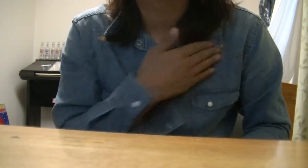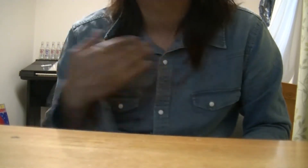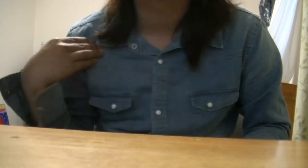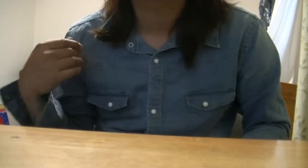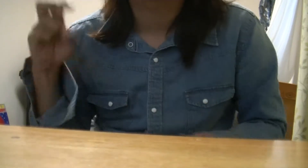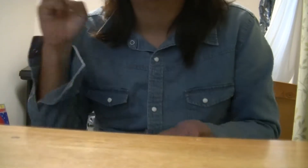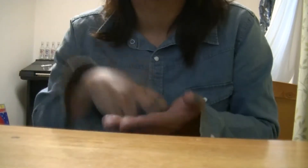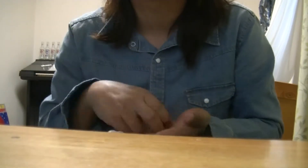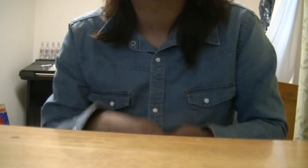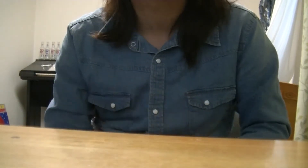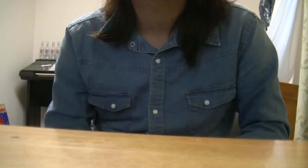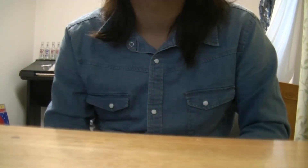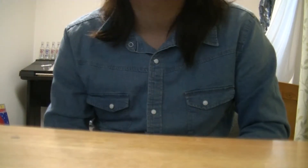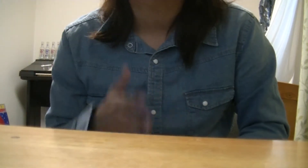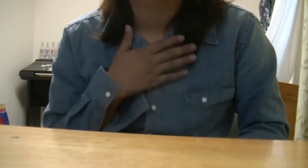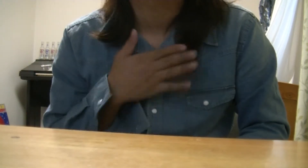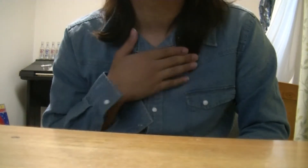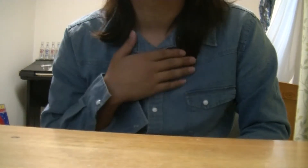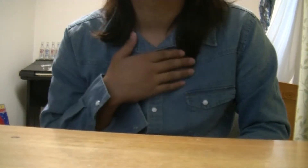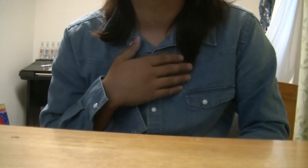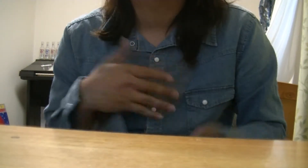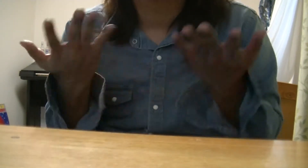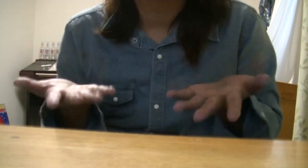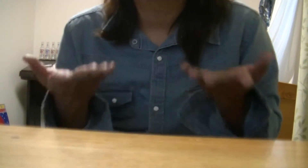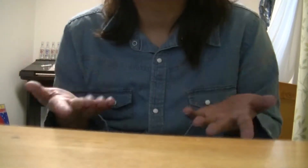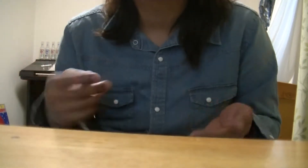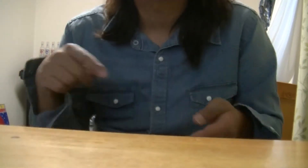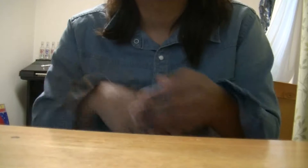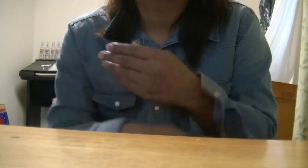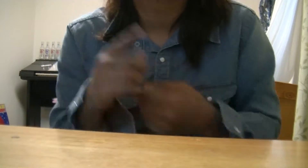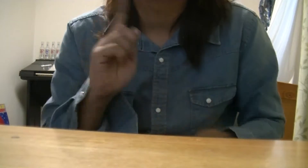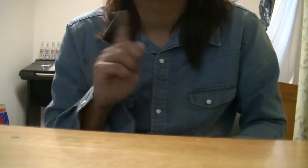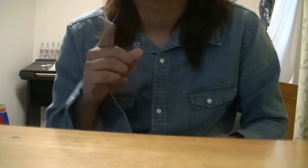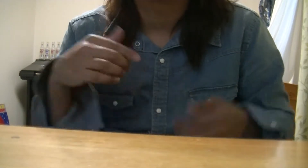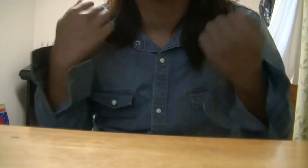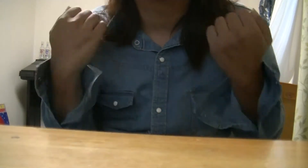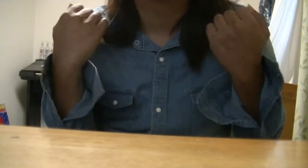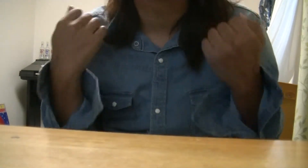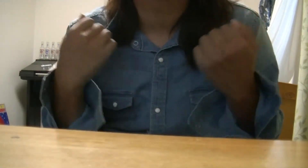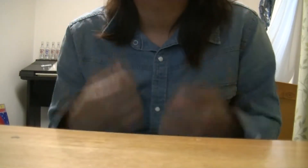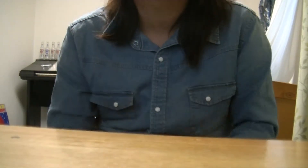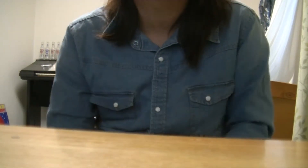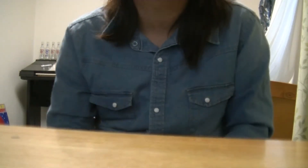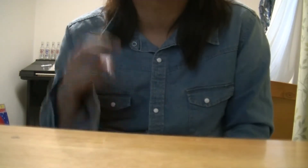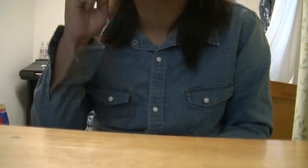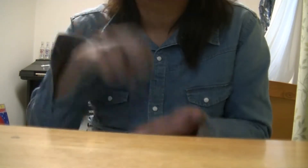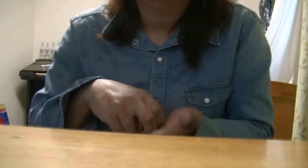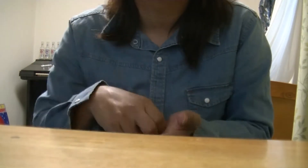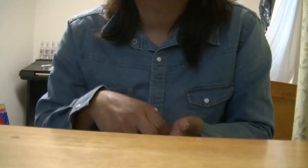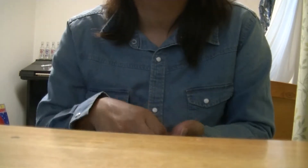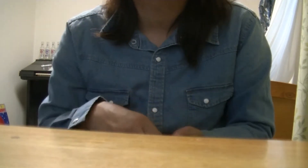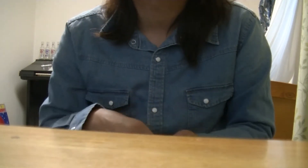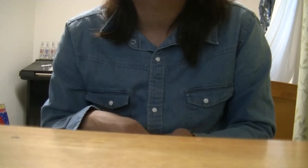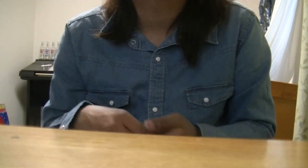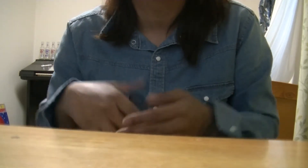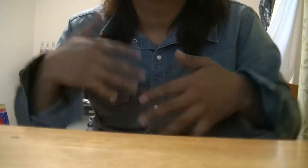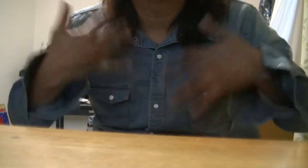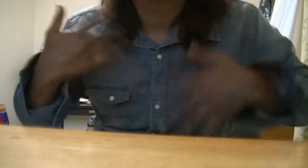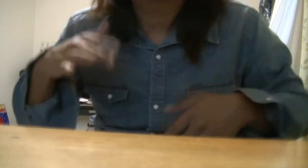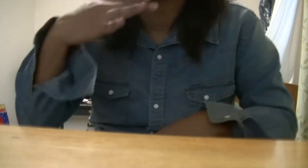ね。僕はそんな風に学ぶことの意味を肯定的解釈力の達人になるって決めてから、素晴らしい師匠、